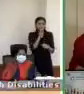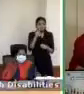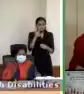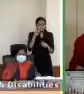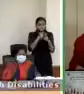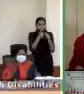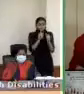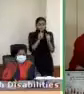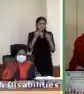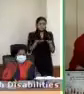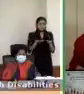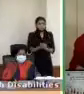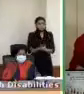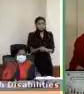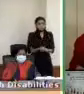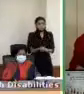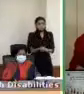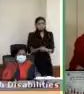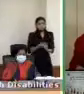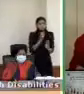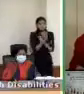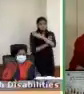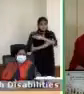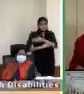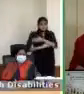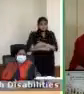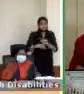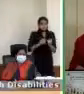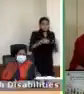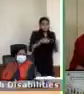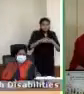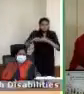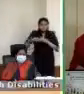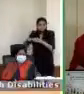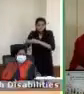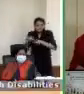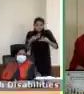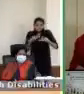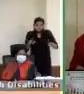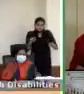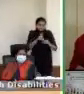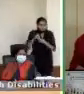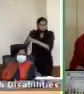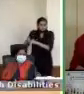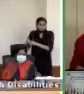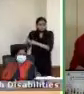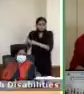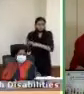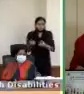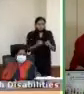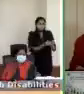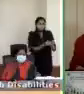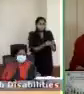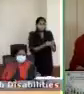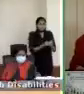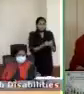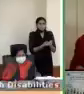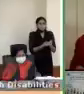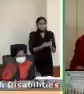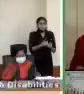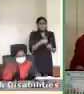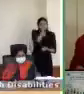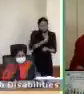का सम्मान करते हुए दिव्यांगजनों का सभी क्षेत्रों में प्रतिनिधित्व हेतु भारत की प्रतिबद्धता के संदर्भ